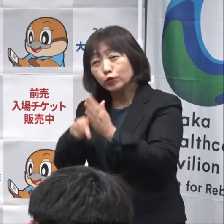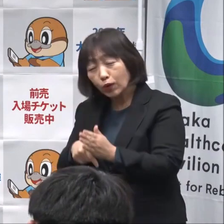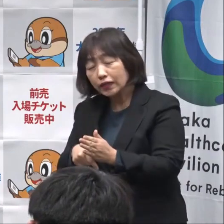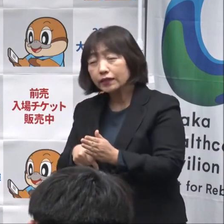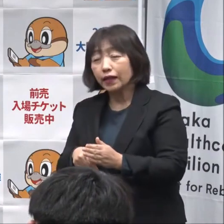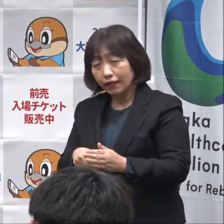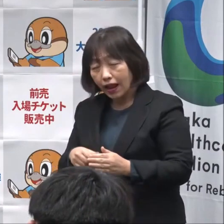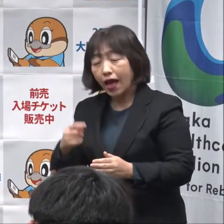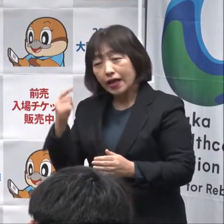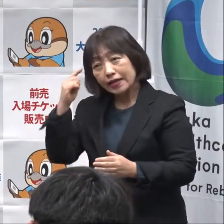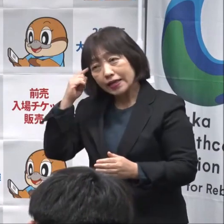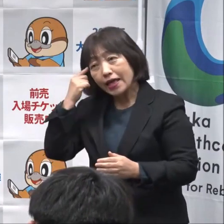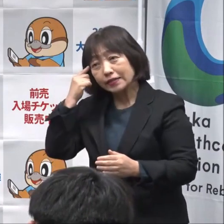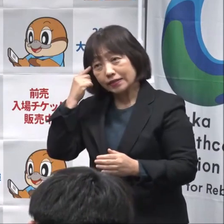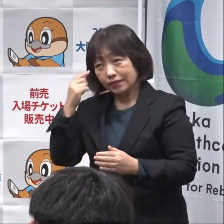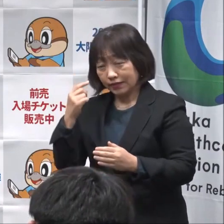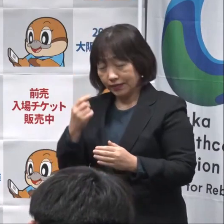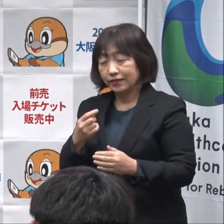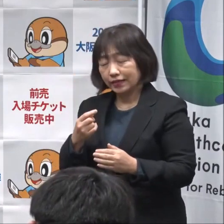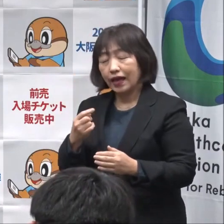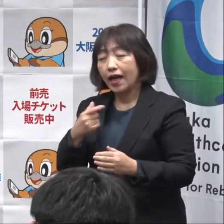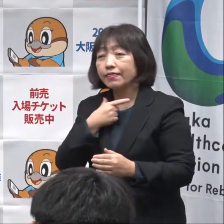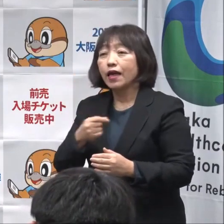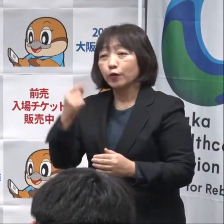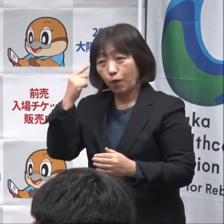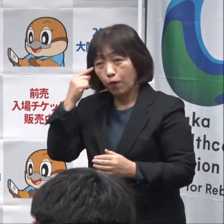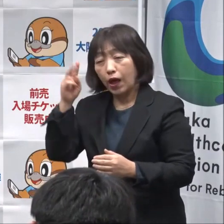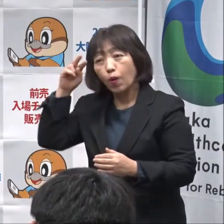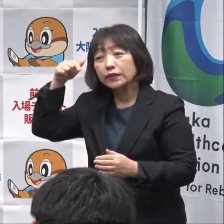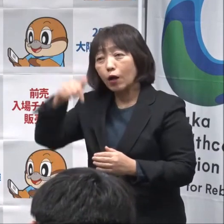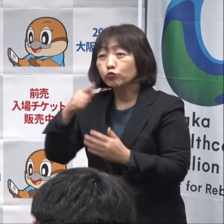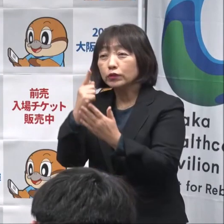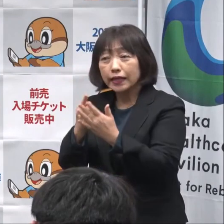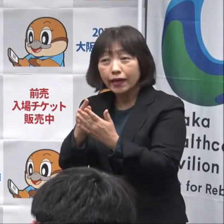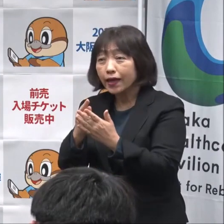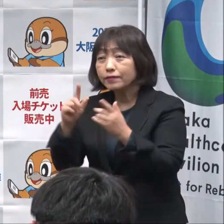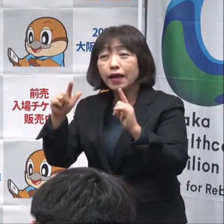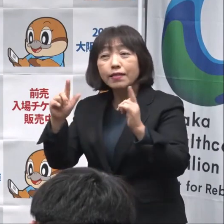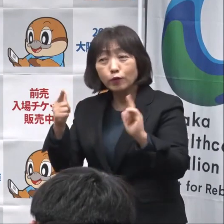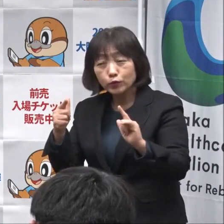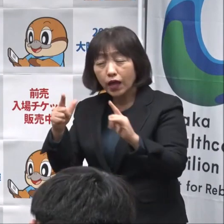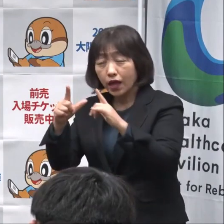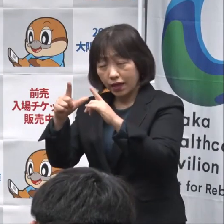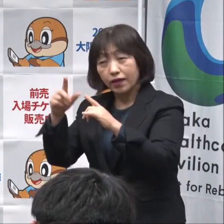は大阪府に限らず国全体含めてね、やはりより